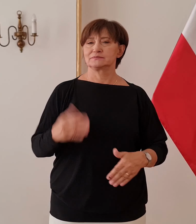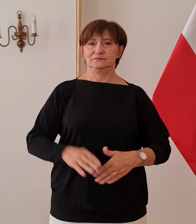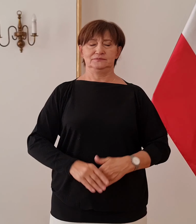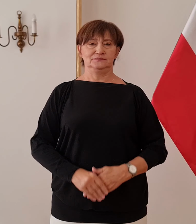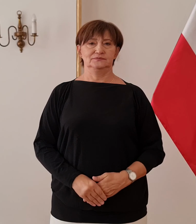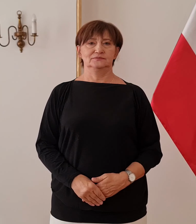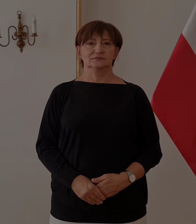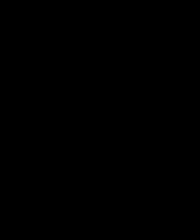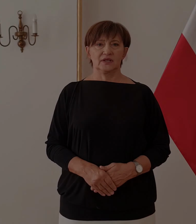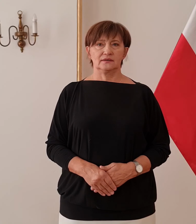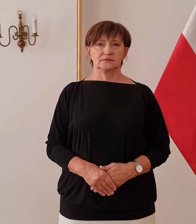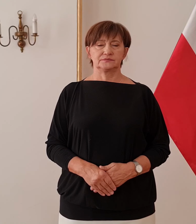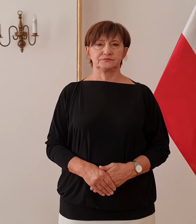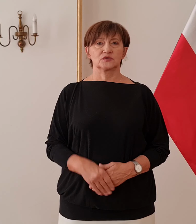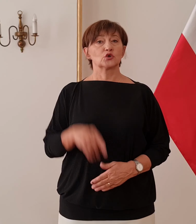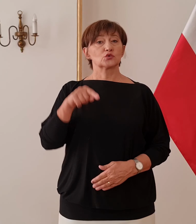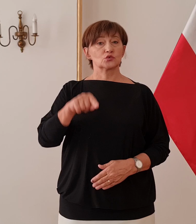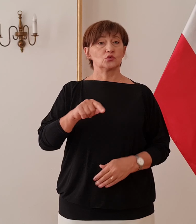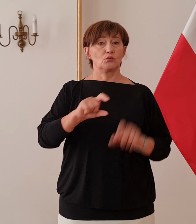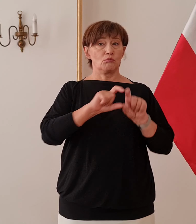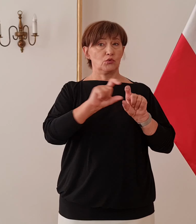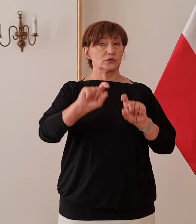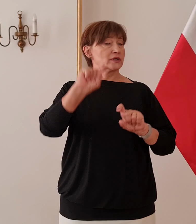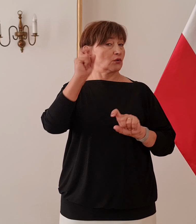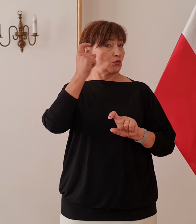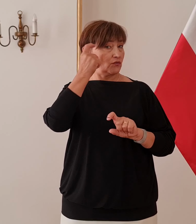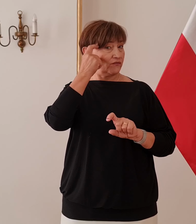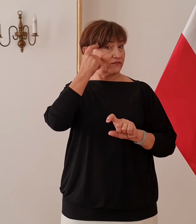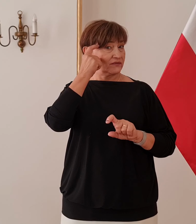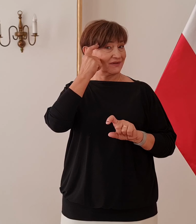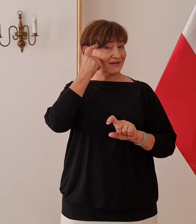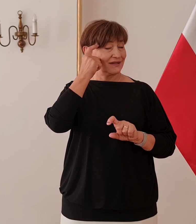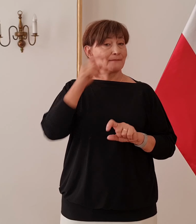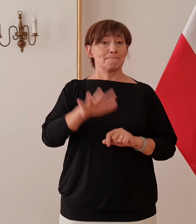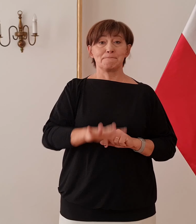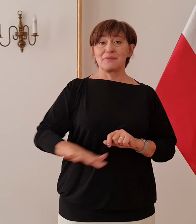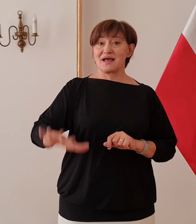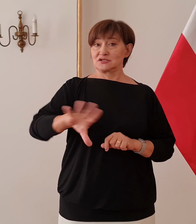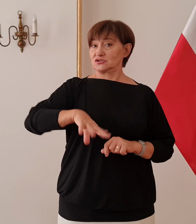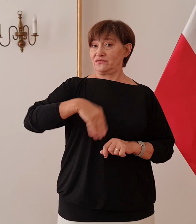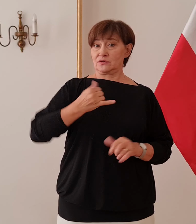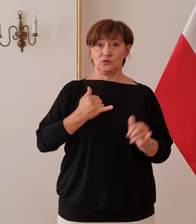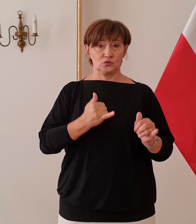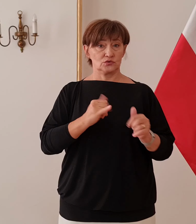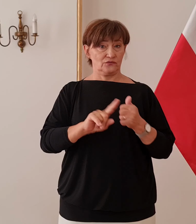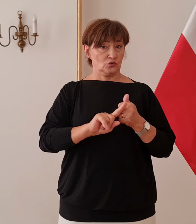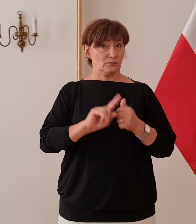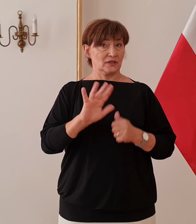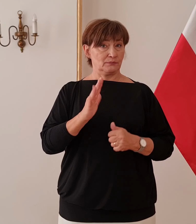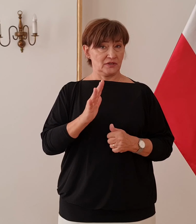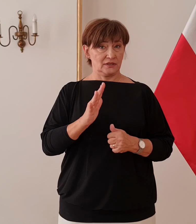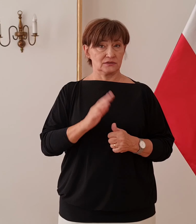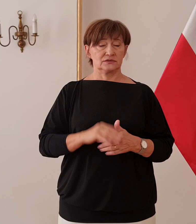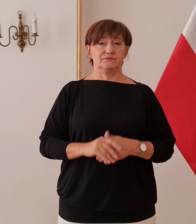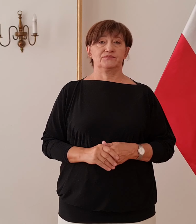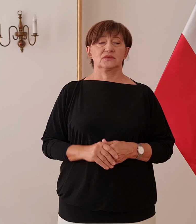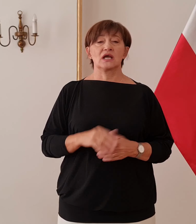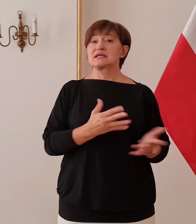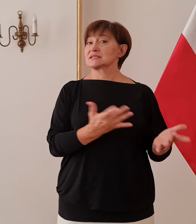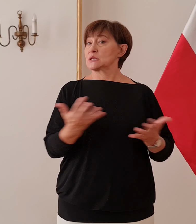W budynku głównym na placu św. Józefa V załatwisz m